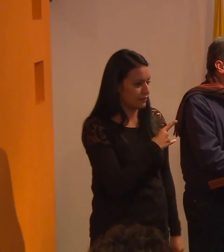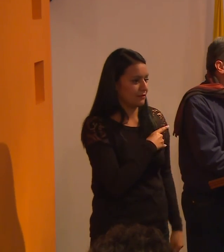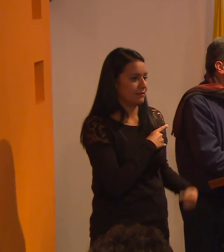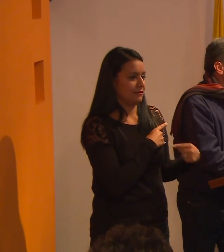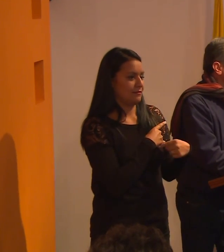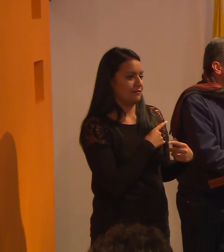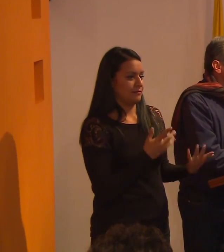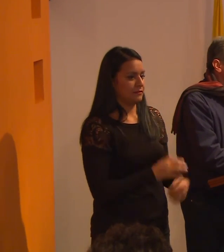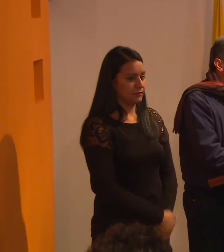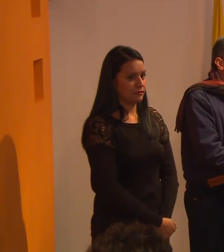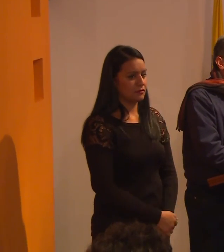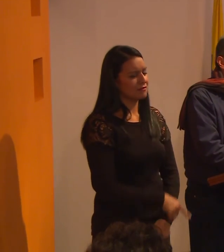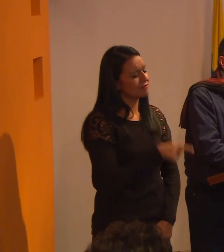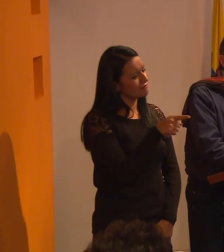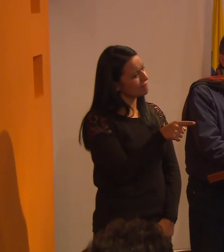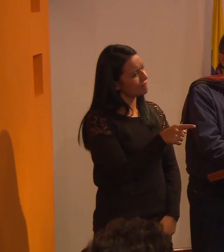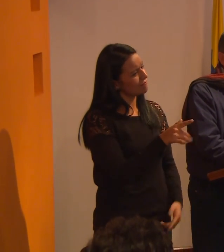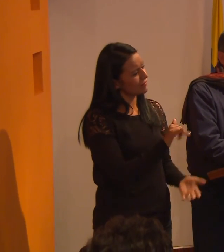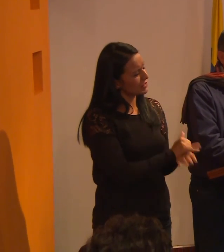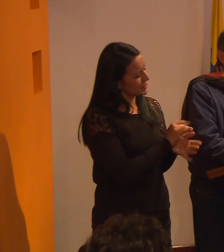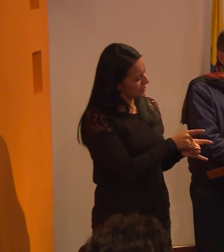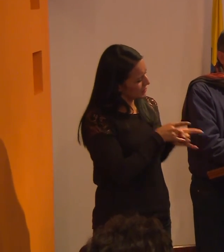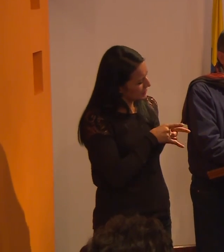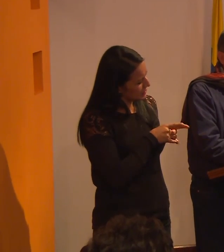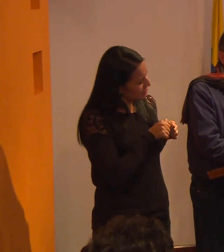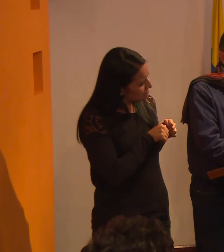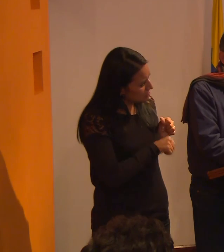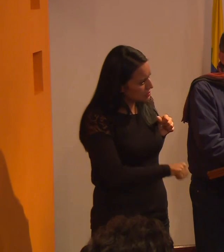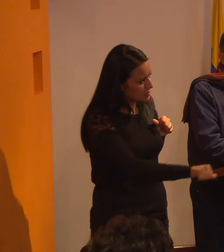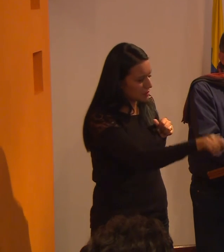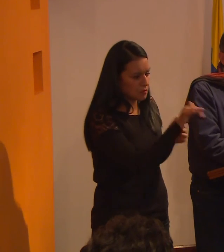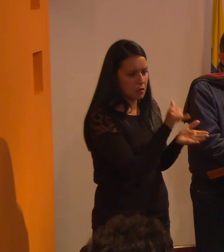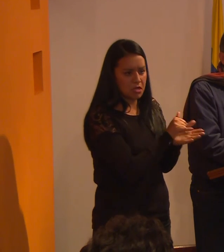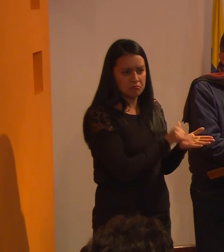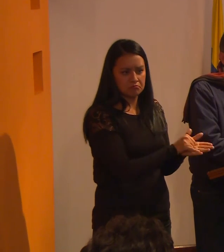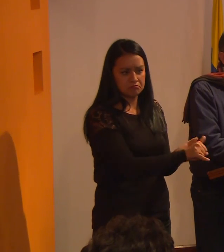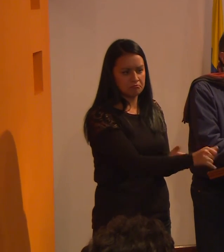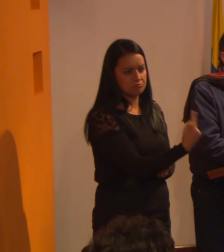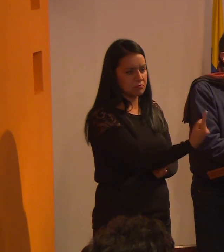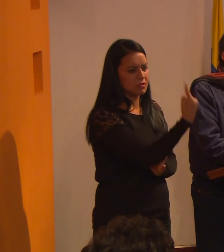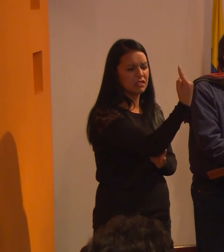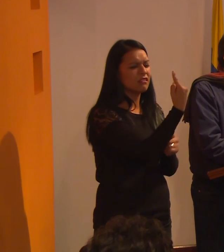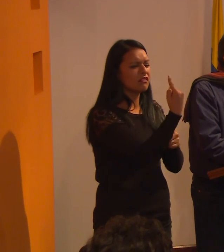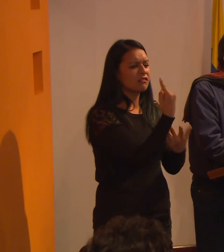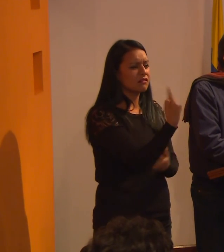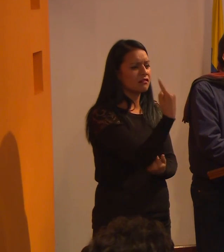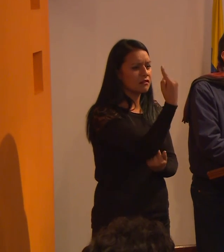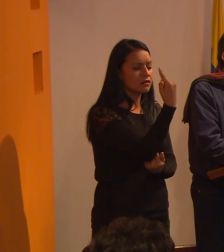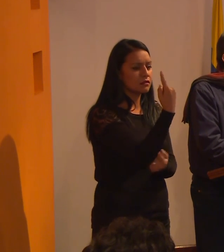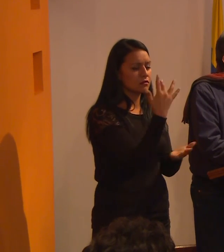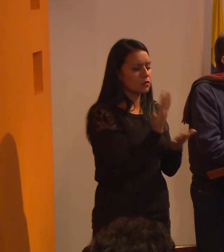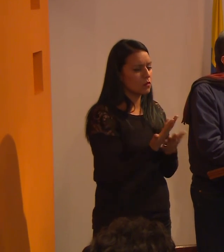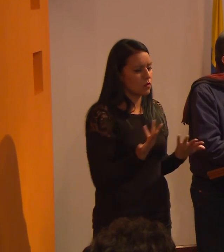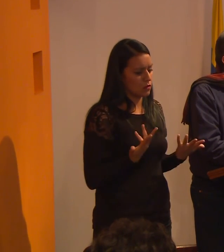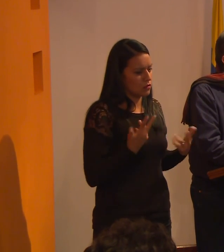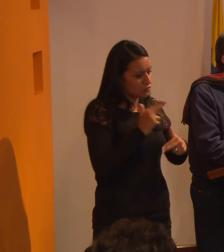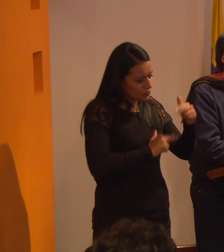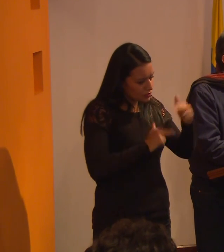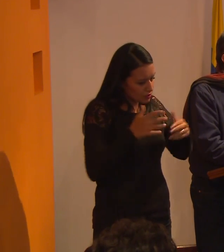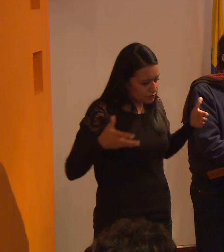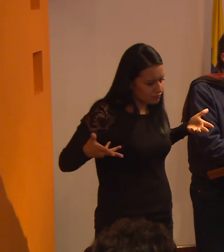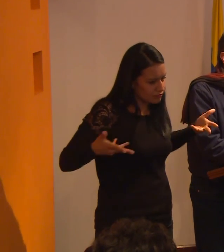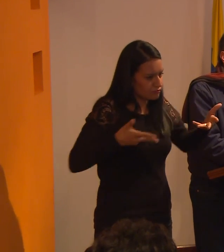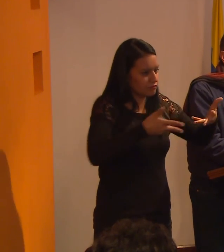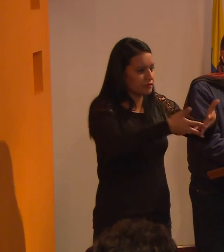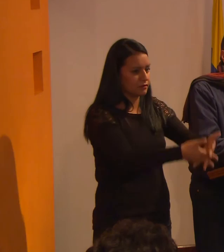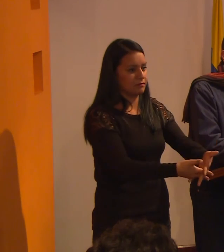que es un gesto que deberíamos de mantener como una política, que es tratar de construir todos